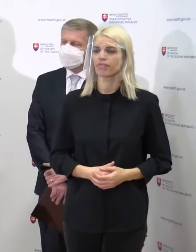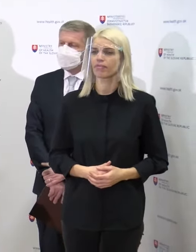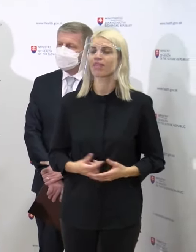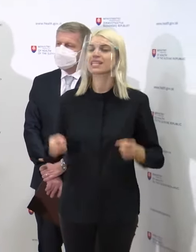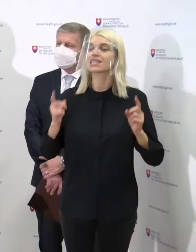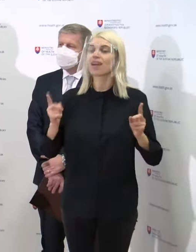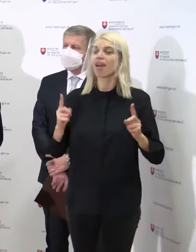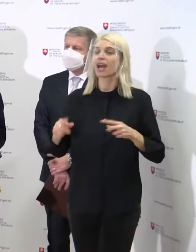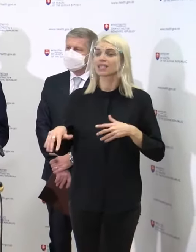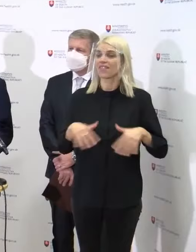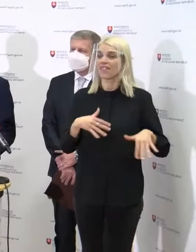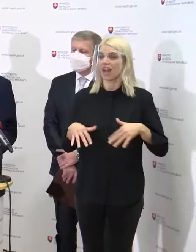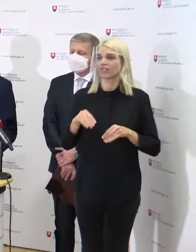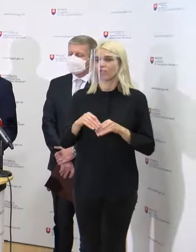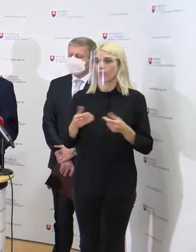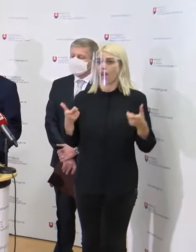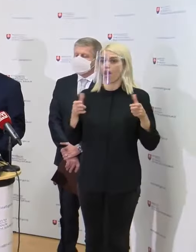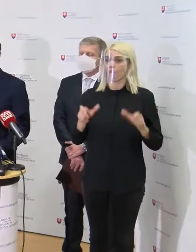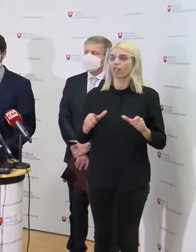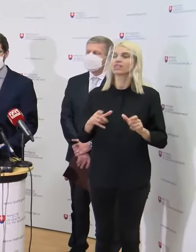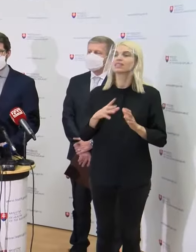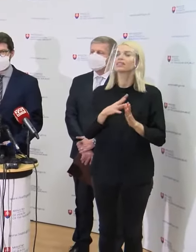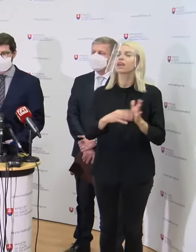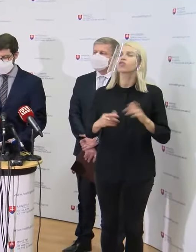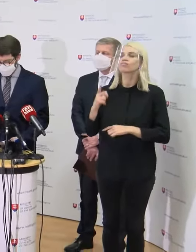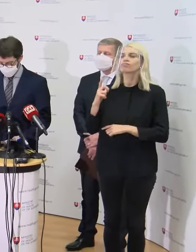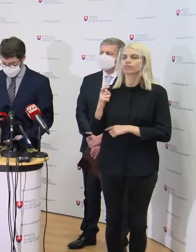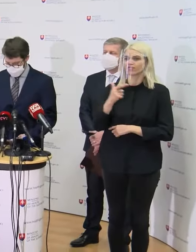Zákaz vychádzania a lockdown začal na Slovensku